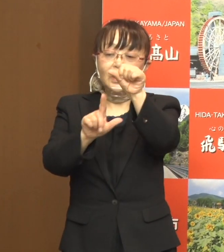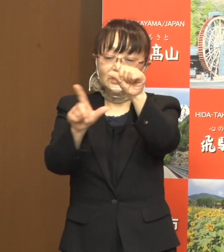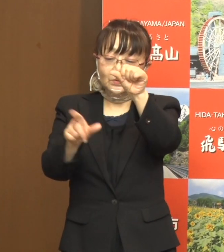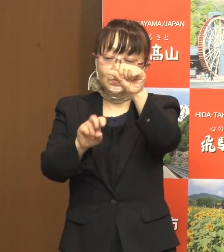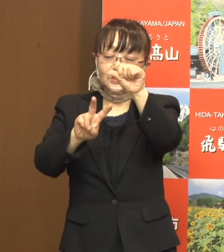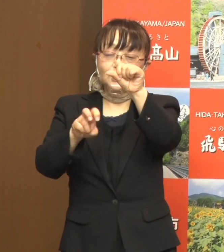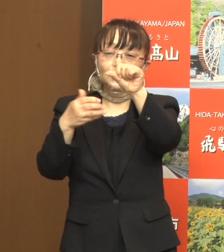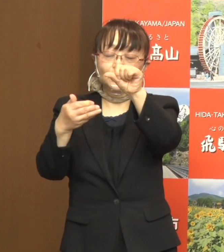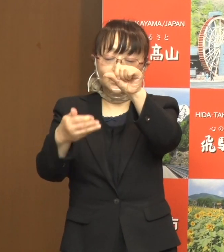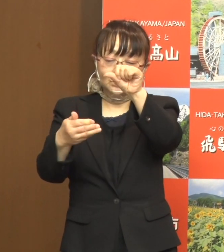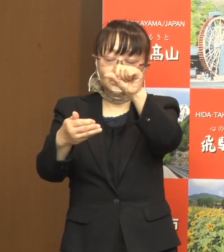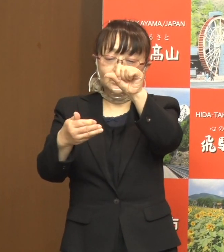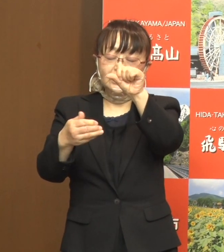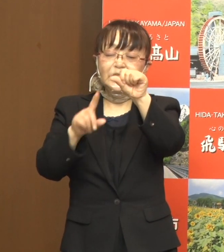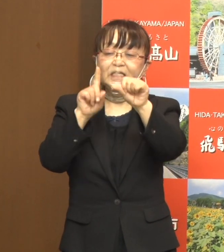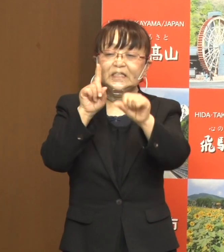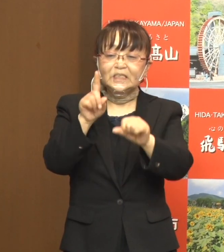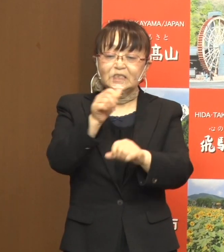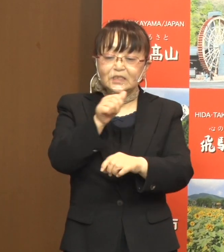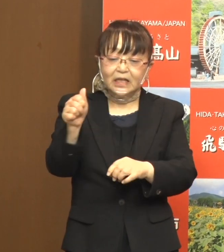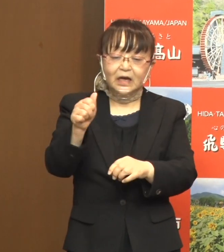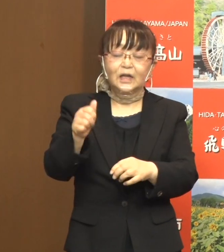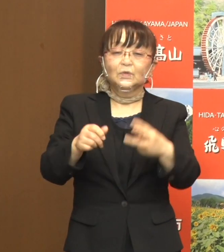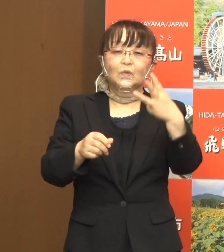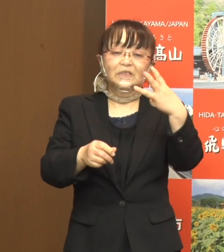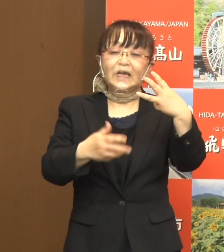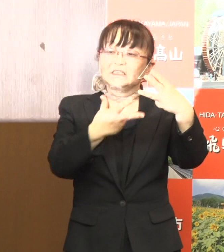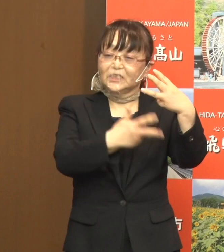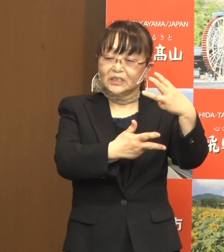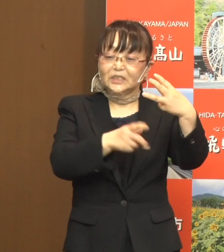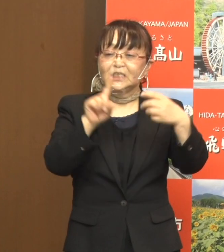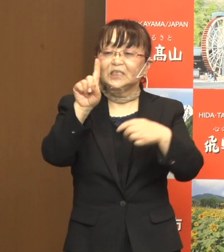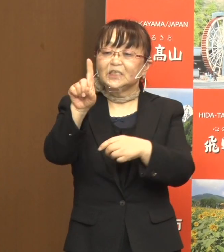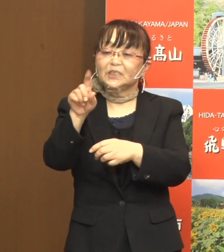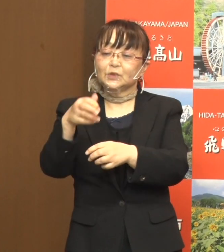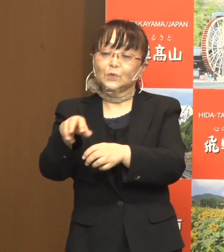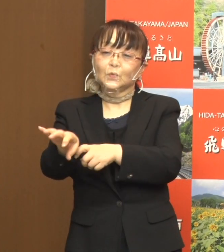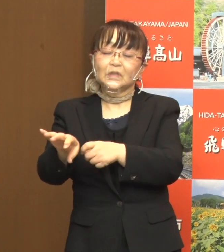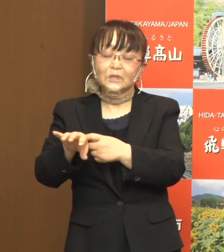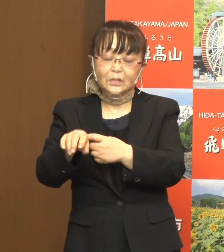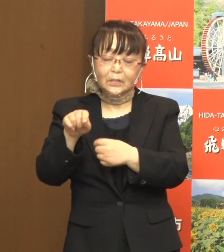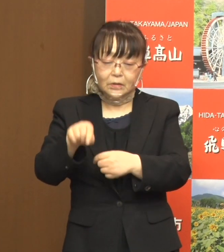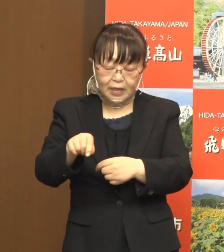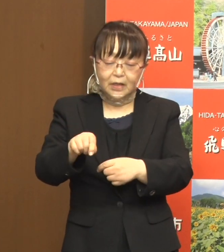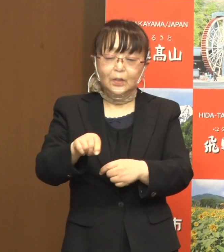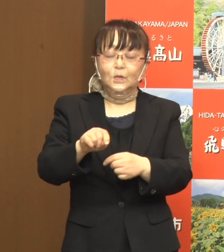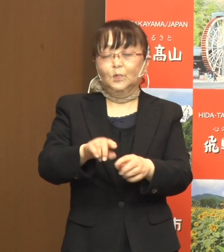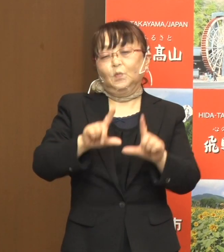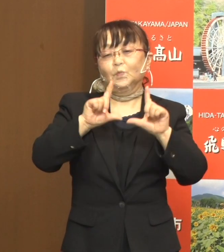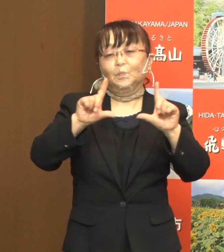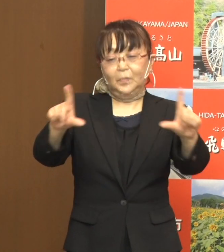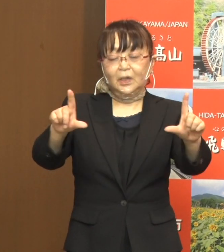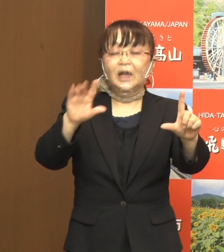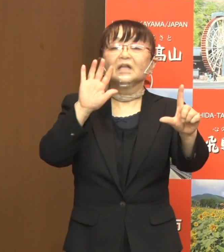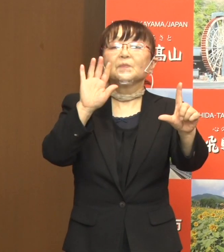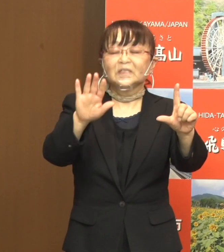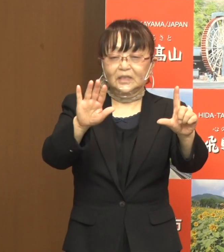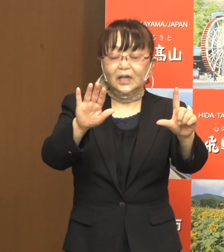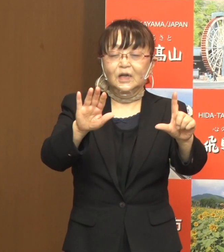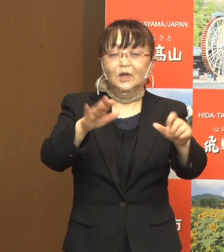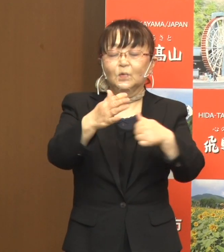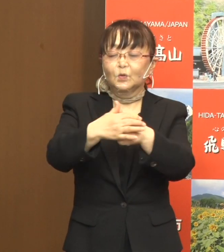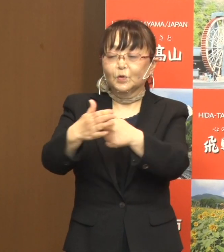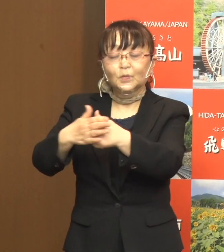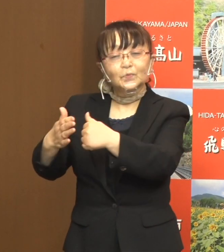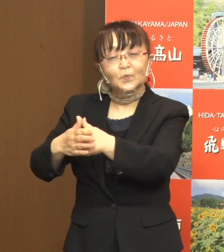に飛騨産し依存合同近況アピールを発しましたご協力ありがとうございましたチーム一だ